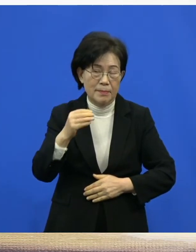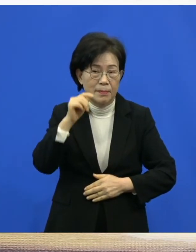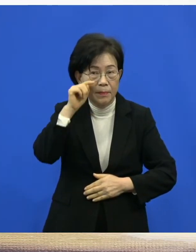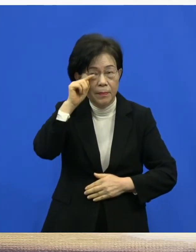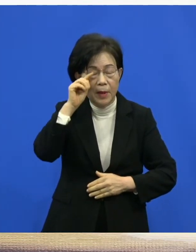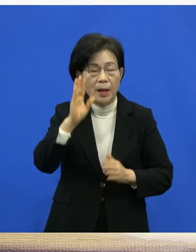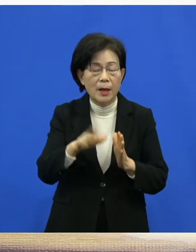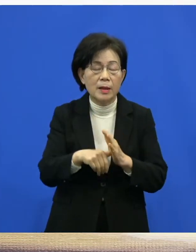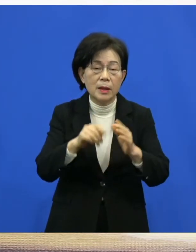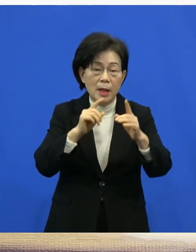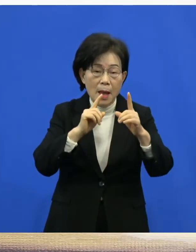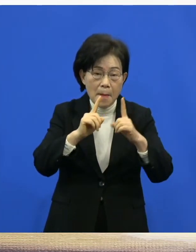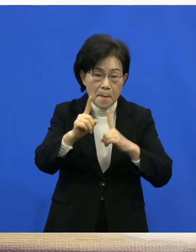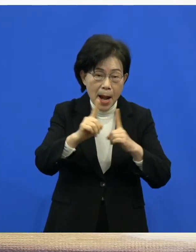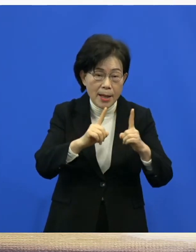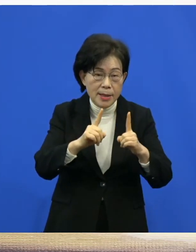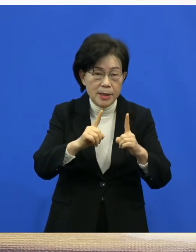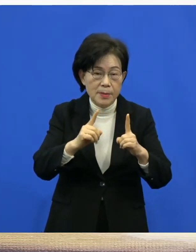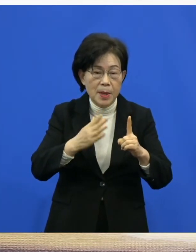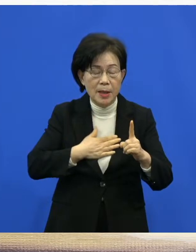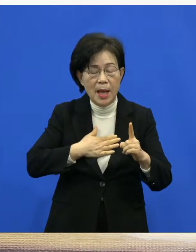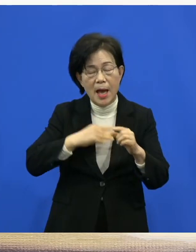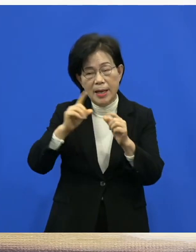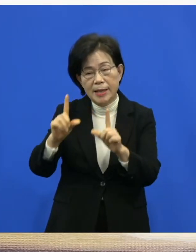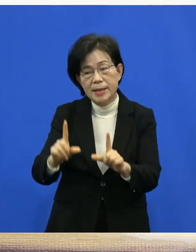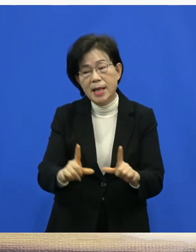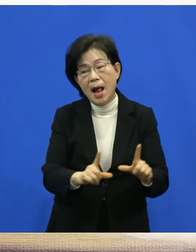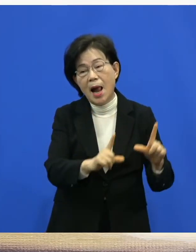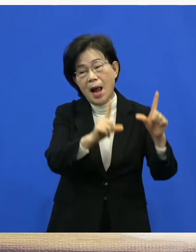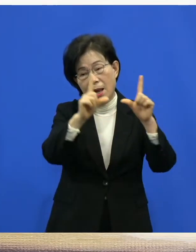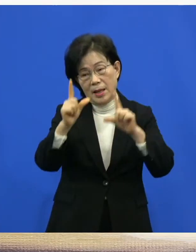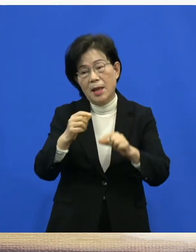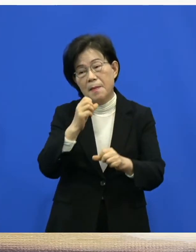그때 들은 말씀은 나를 살린 거거든요.